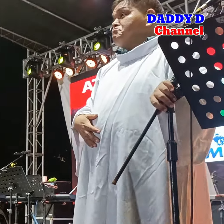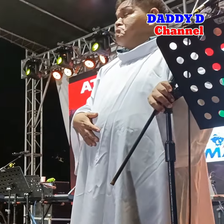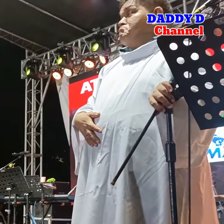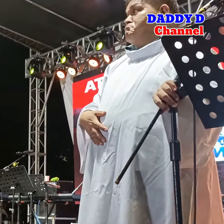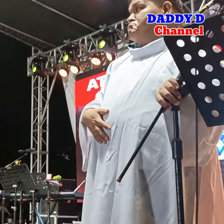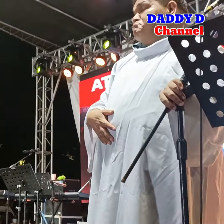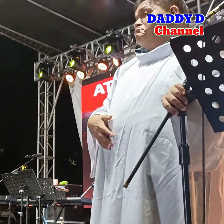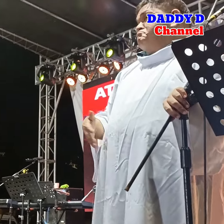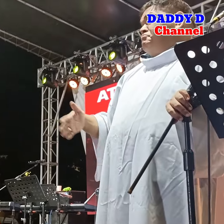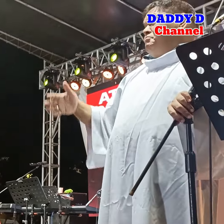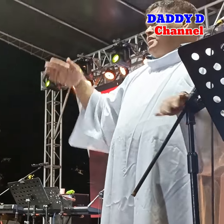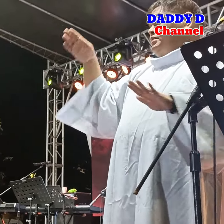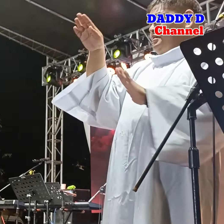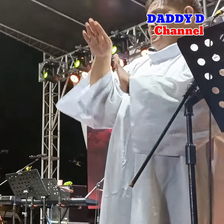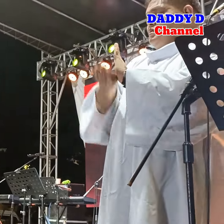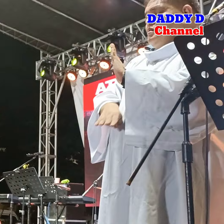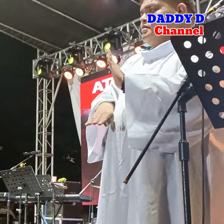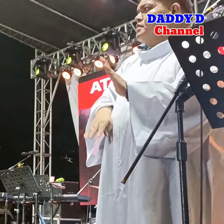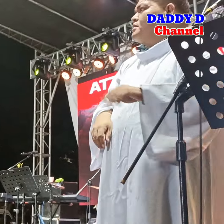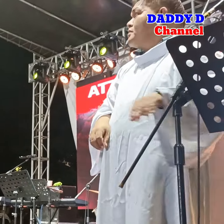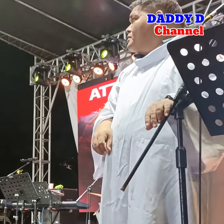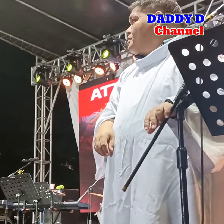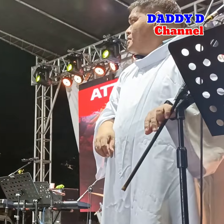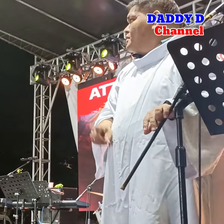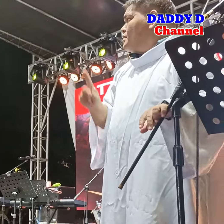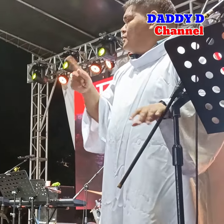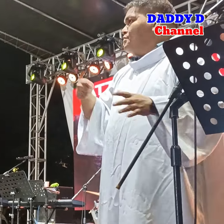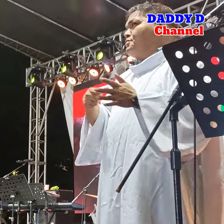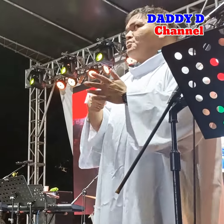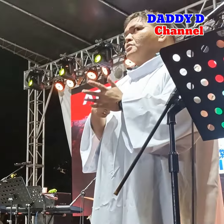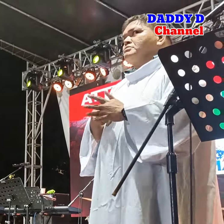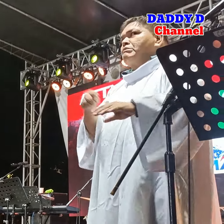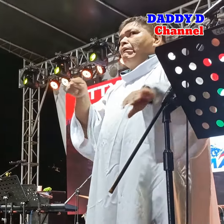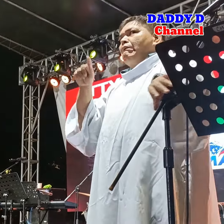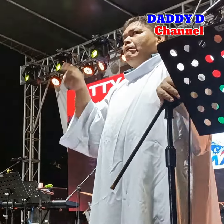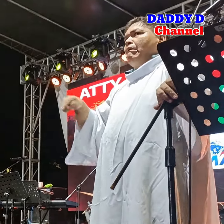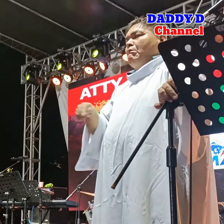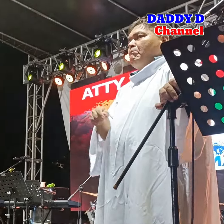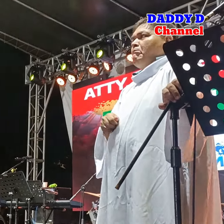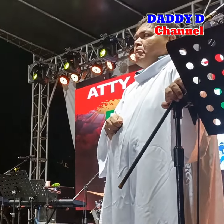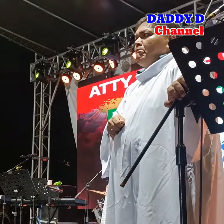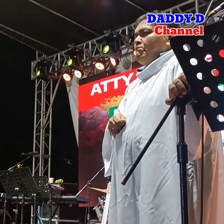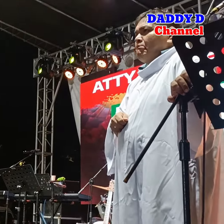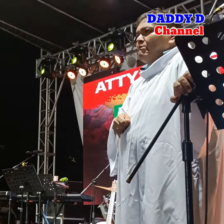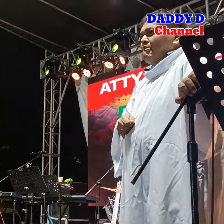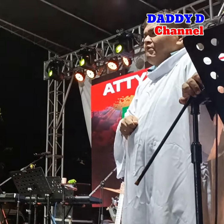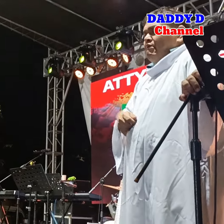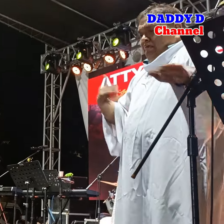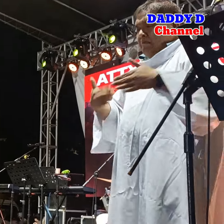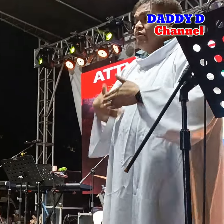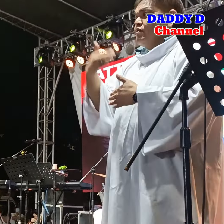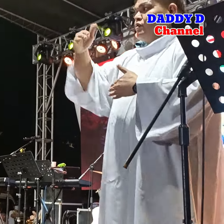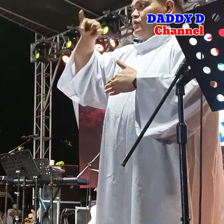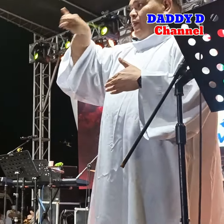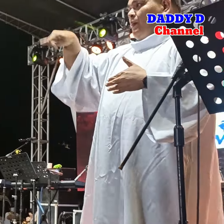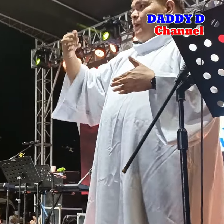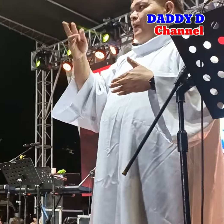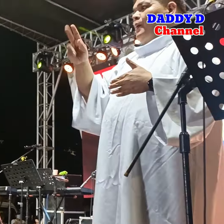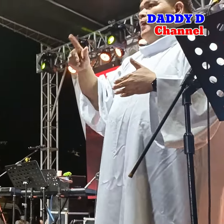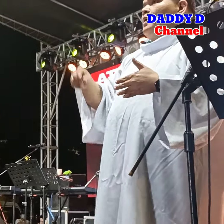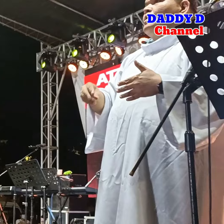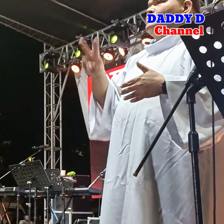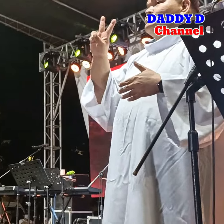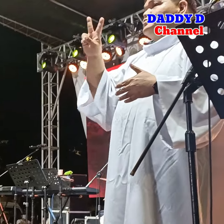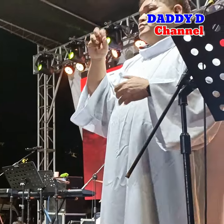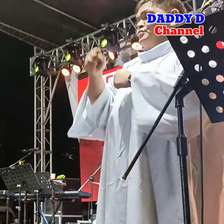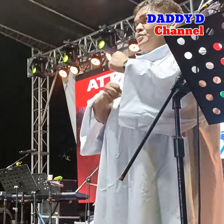Kulang! Kulang, Mr. President. 1.9 million ang kulang doon. Naglabas pa. July na.